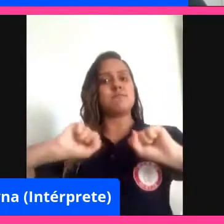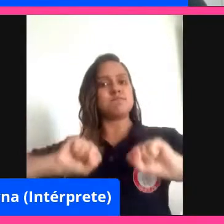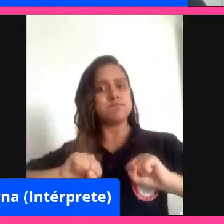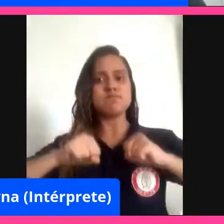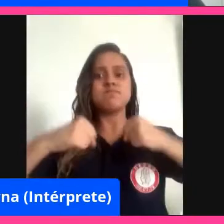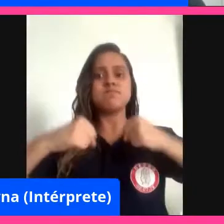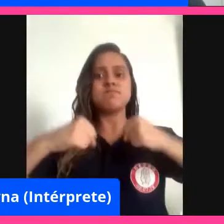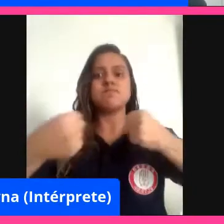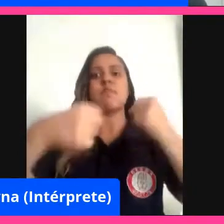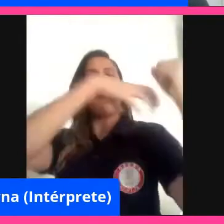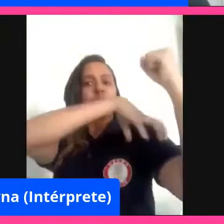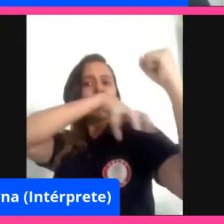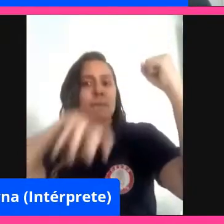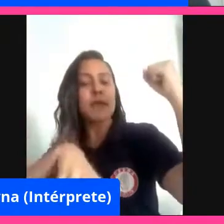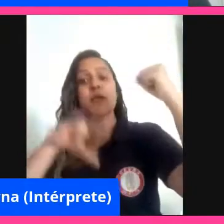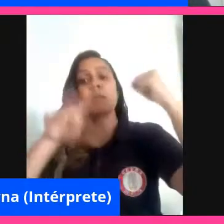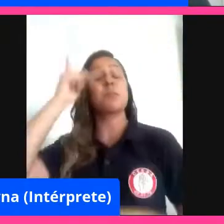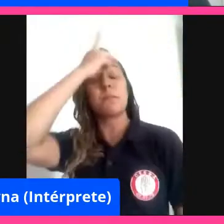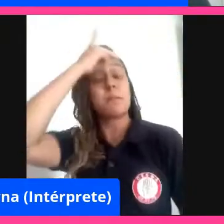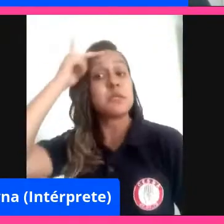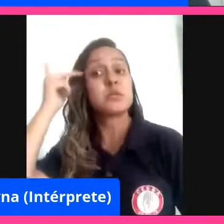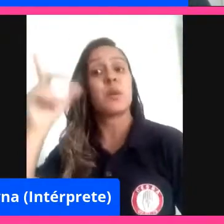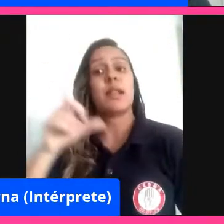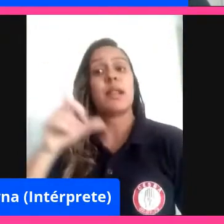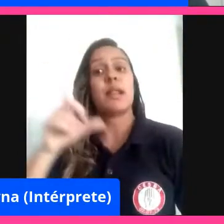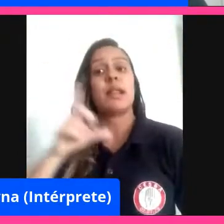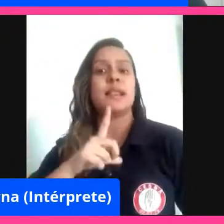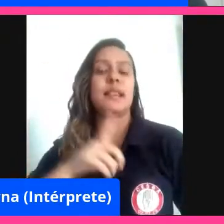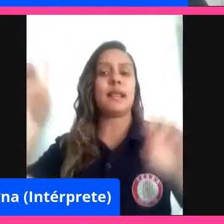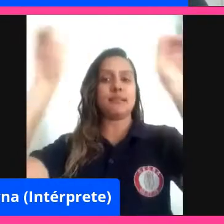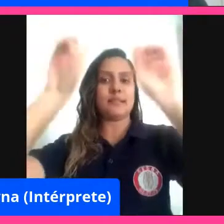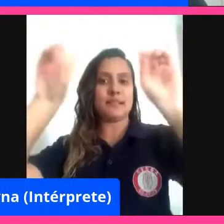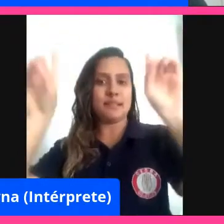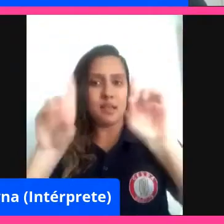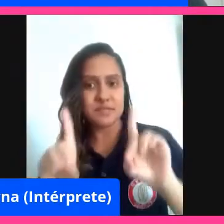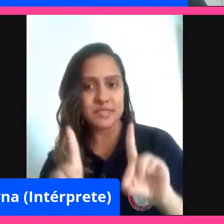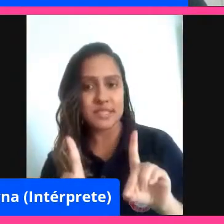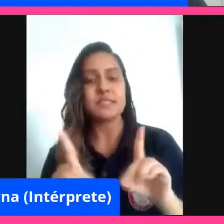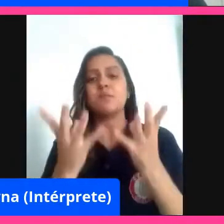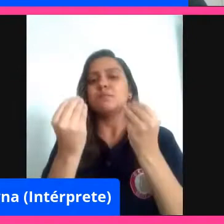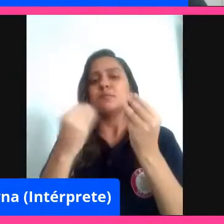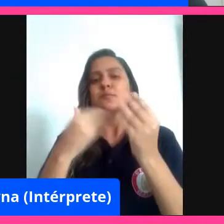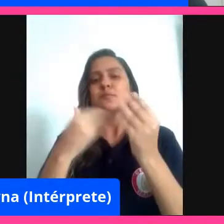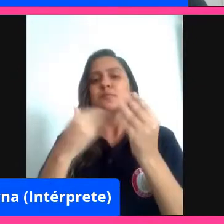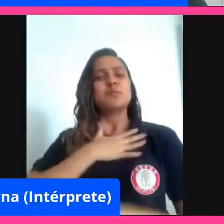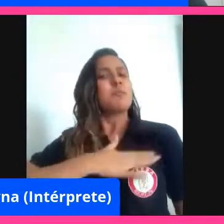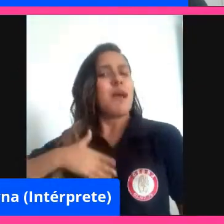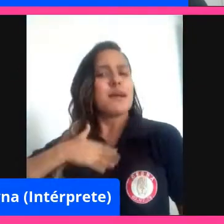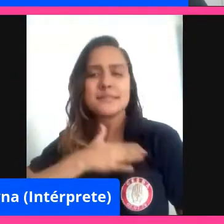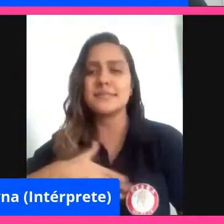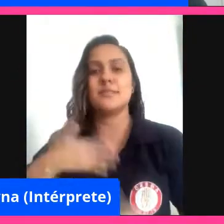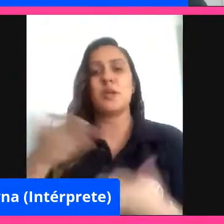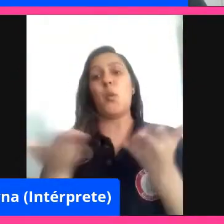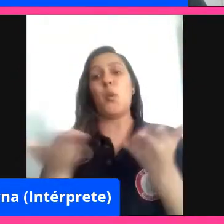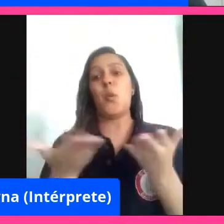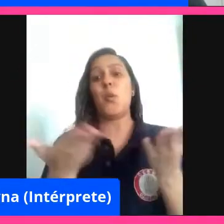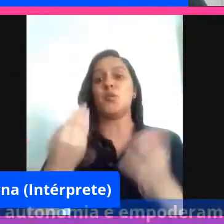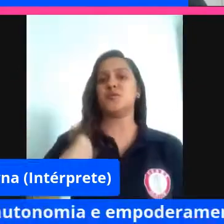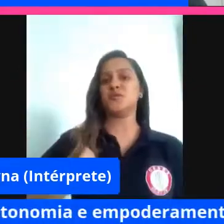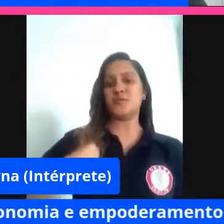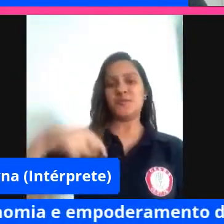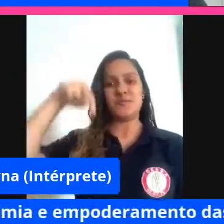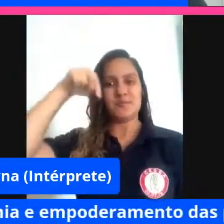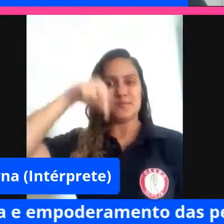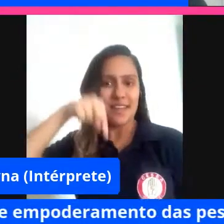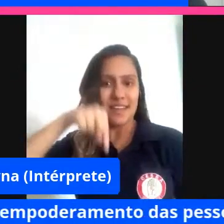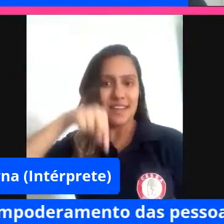estou com muito prazer de estar aqui. Ao lado do Alexandre Baroni, superintendente da Secretaria de Justiça e Direitos Humanos do Estado